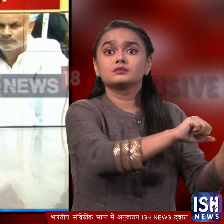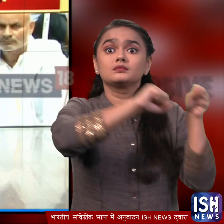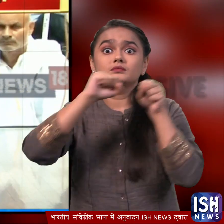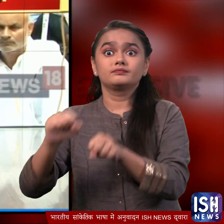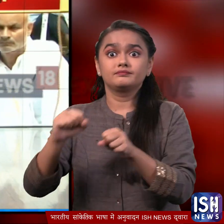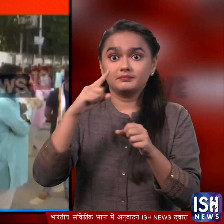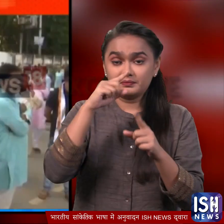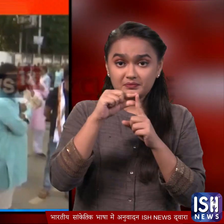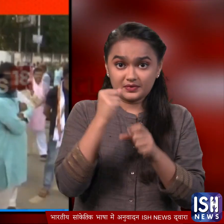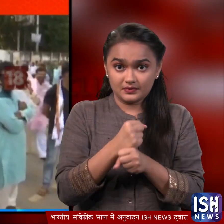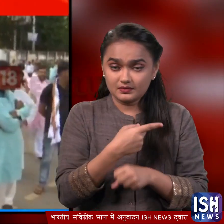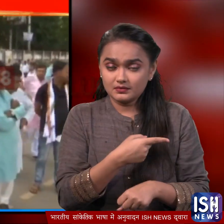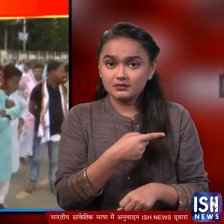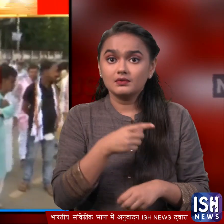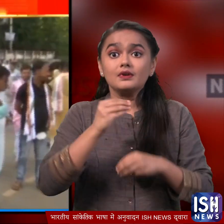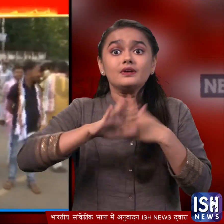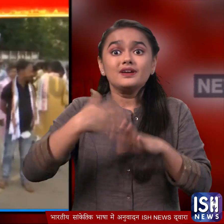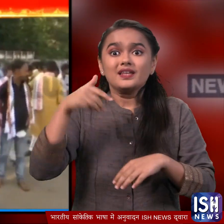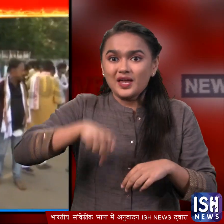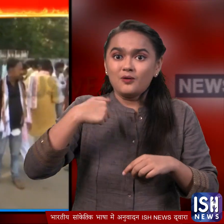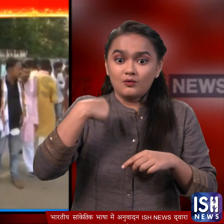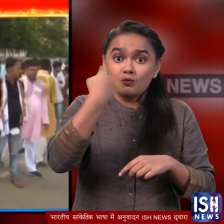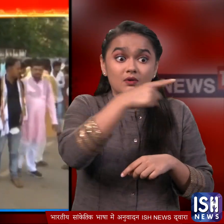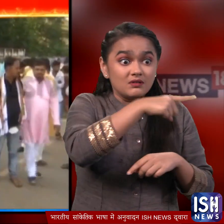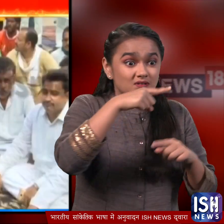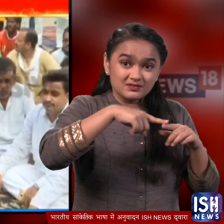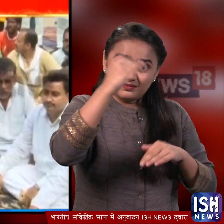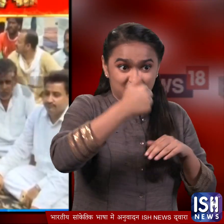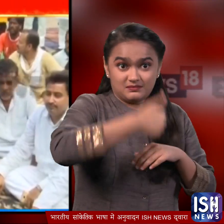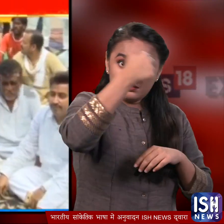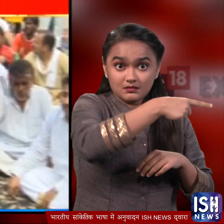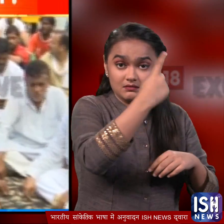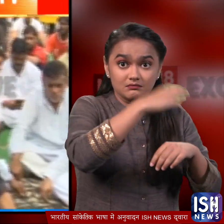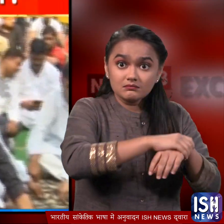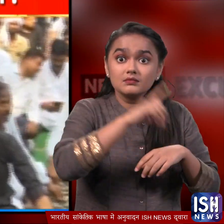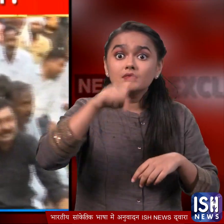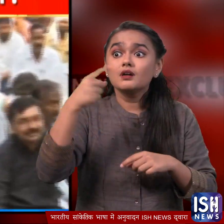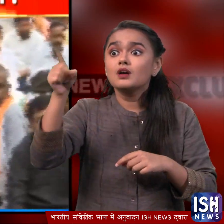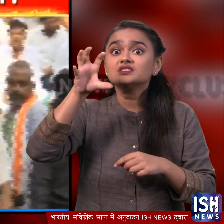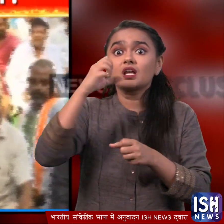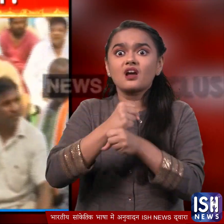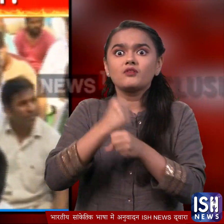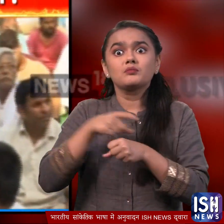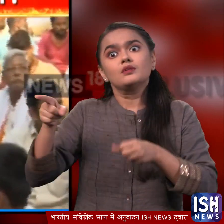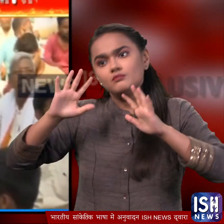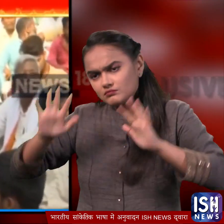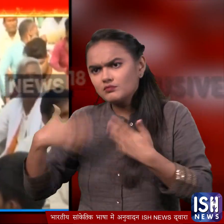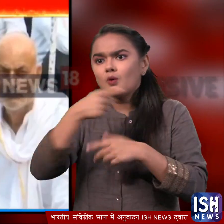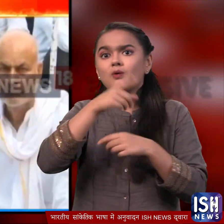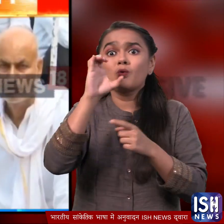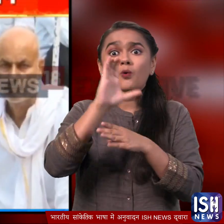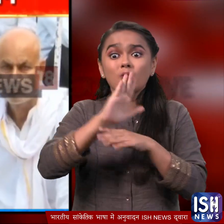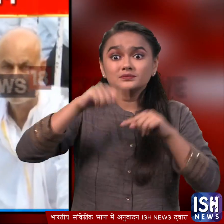लिया। और अब अपने नेता की गिरफ्तारी पर कांग्रेस कार्यकर्ताओं ने राज्य सरकार के खिलाफ प्रदर्शन और तेज कर